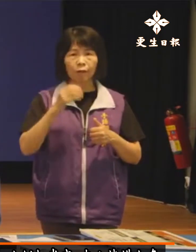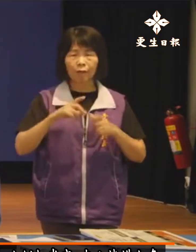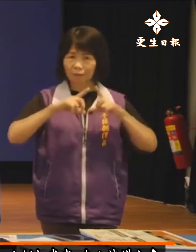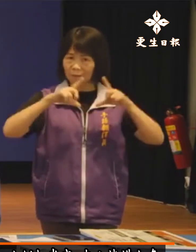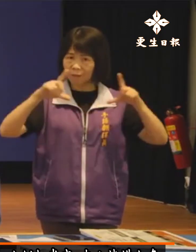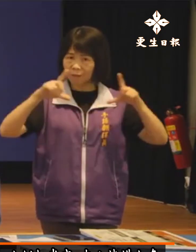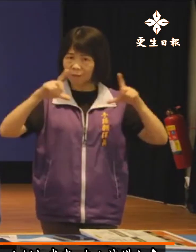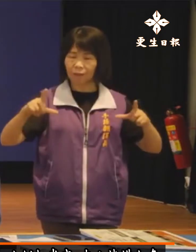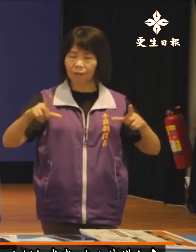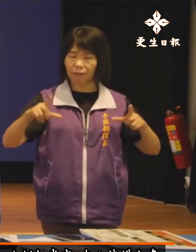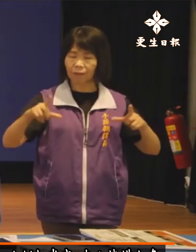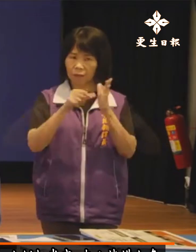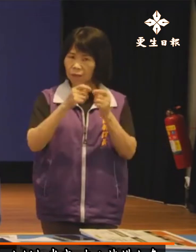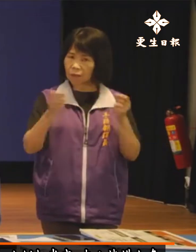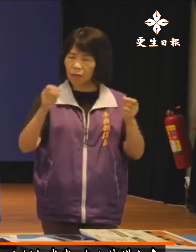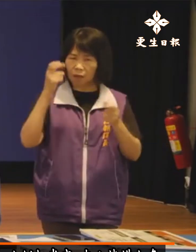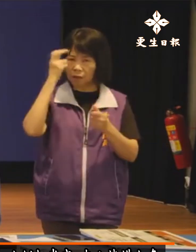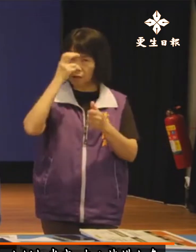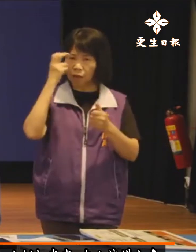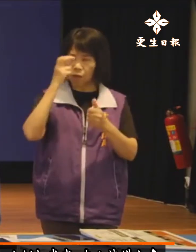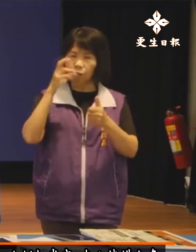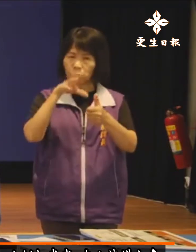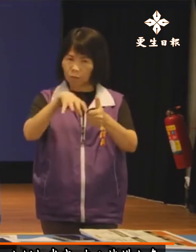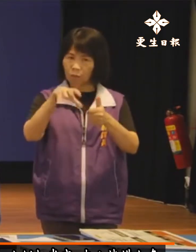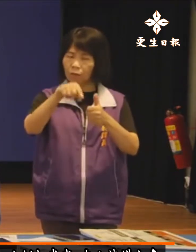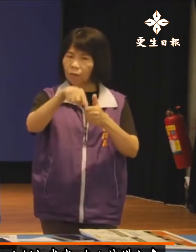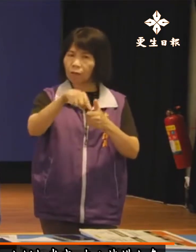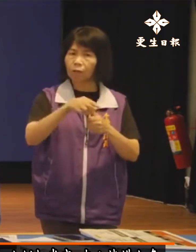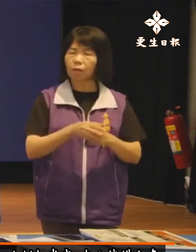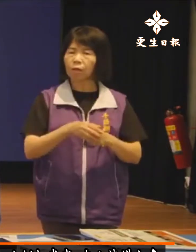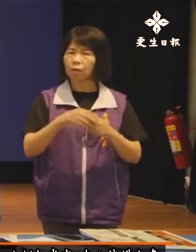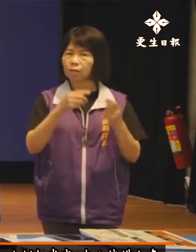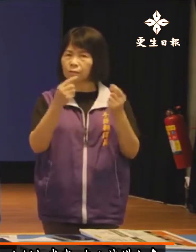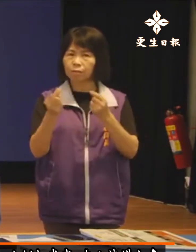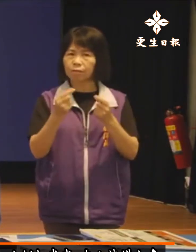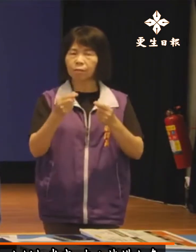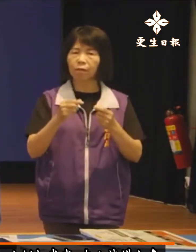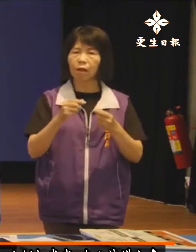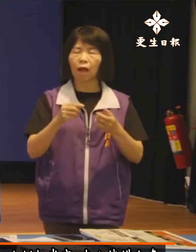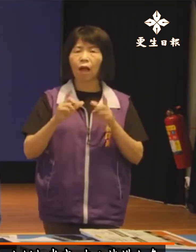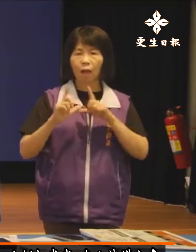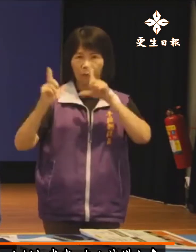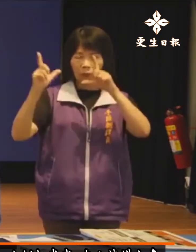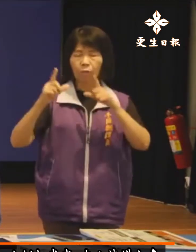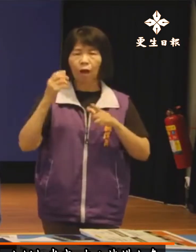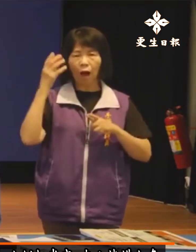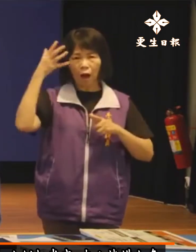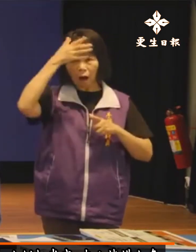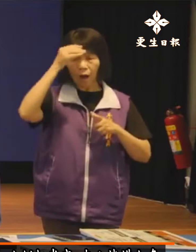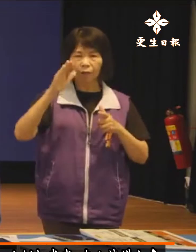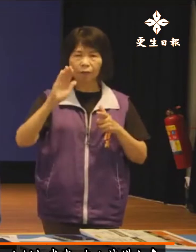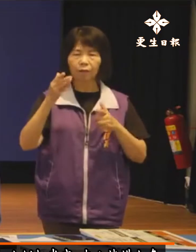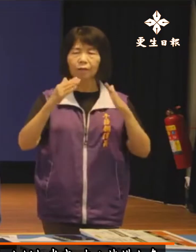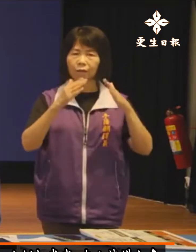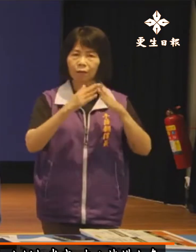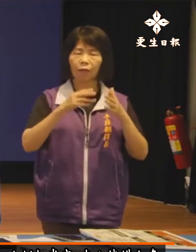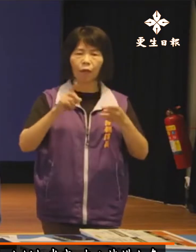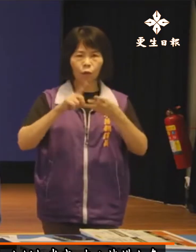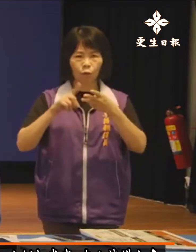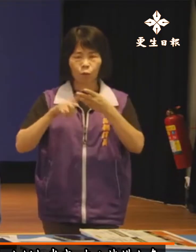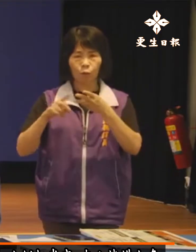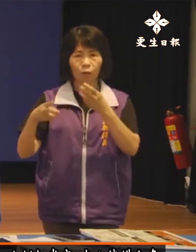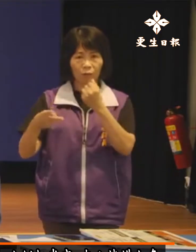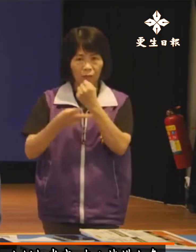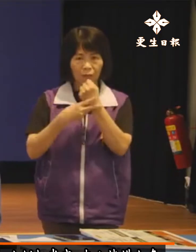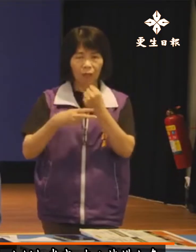在我们这个花莲有很多大的一些长照的老福机构，包括我们的东部老人之家，还是我们